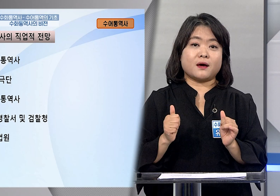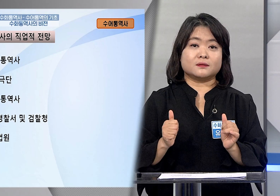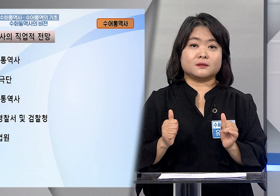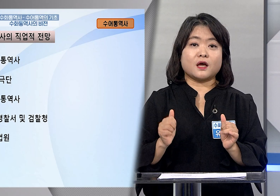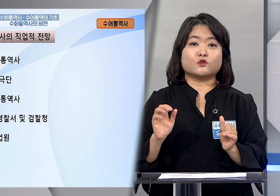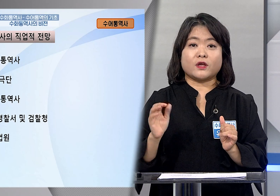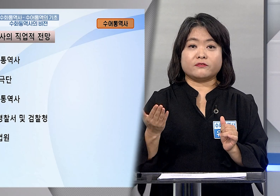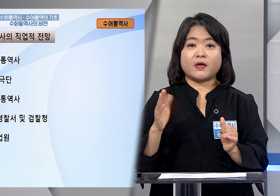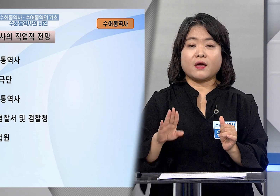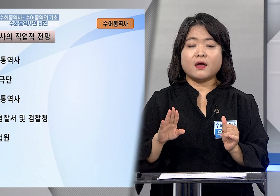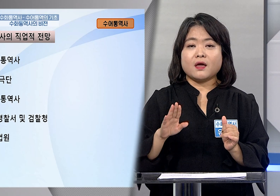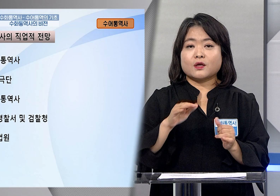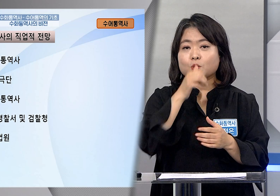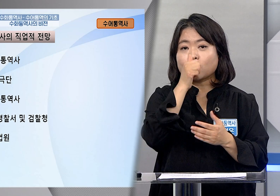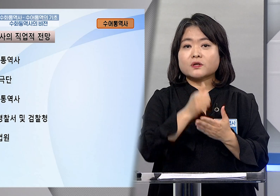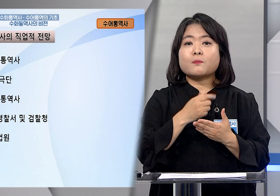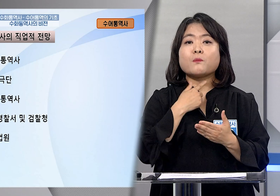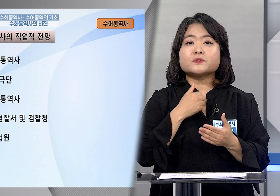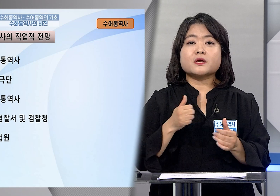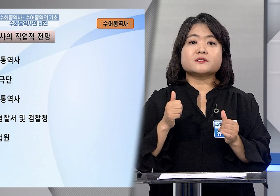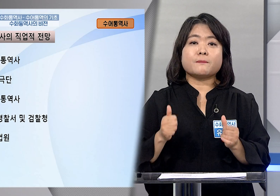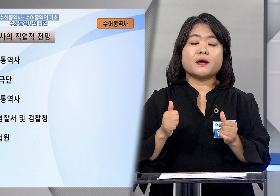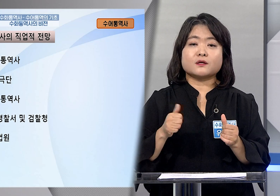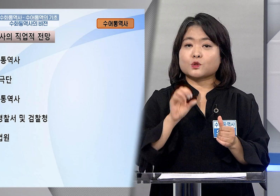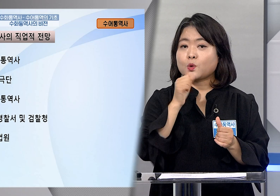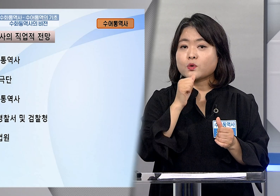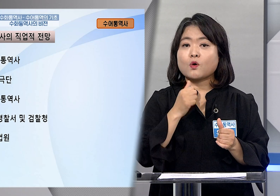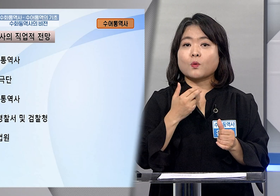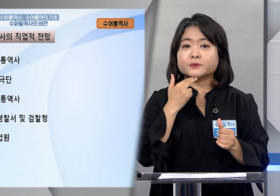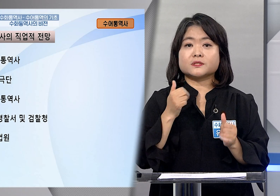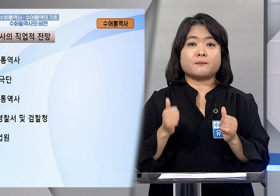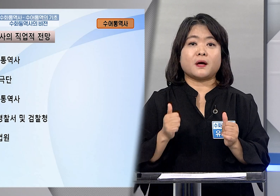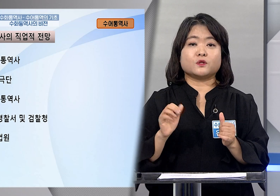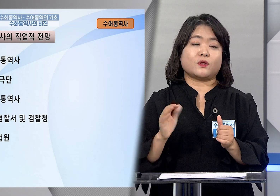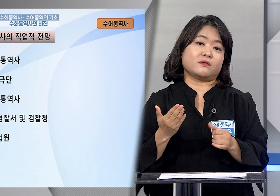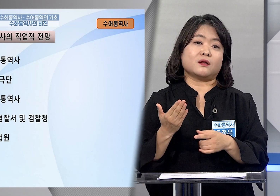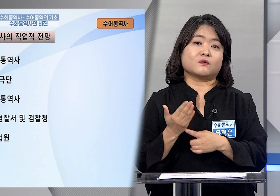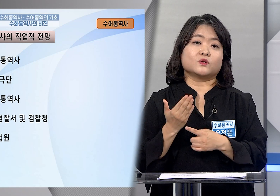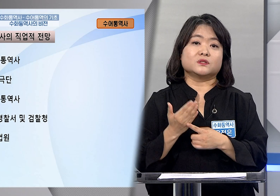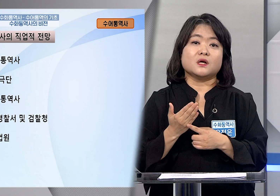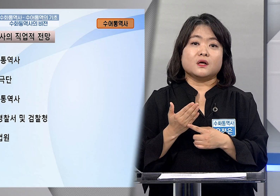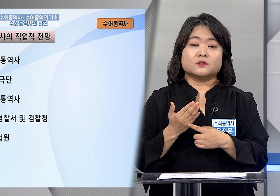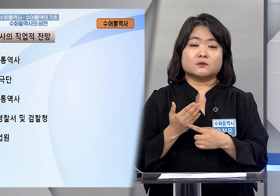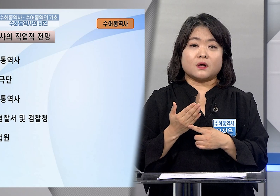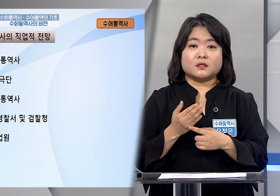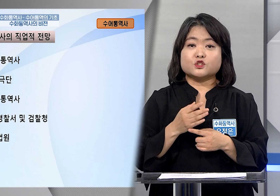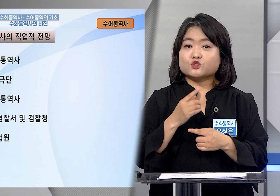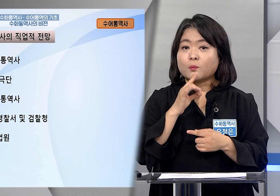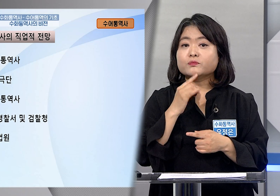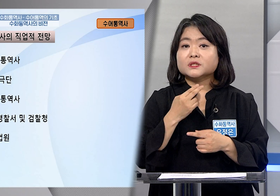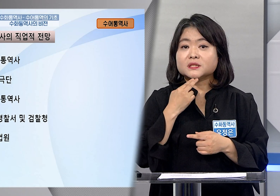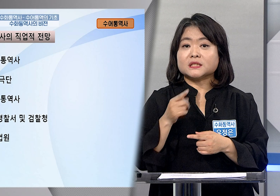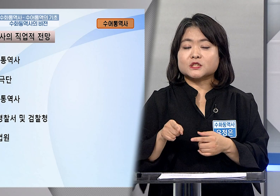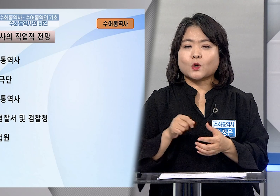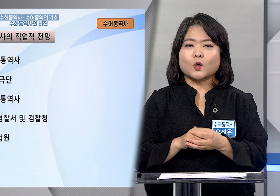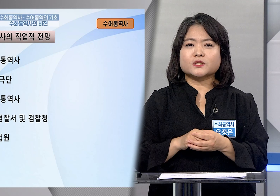재판을 해야 되는데 이 농인의 범죄의 재판에서 통역 없이 재판이 된다는 거는 있을 수 없는 일이죠.